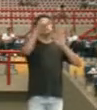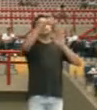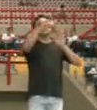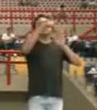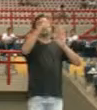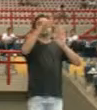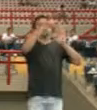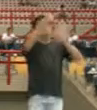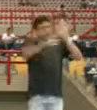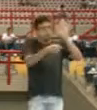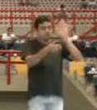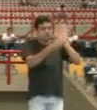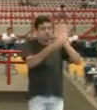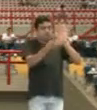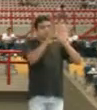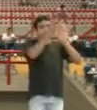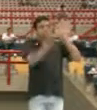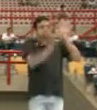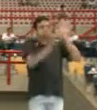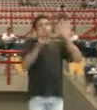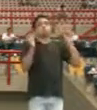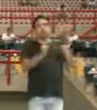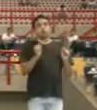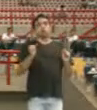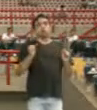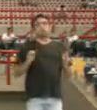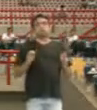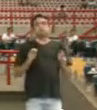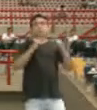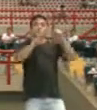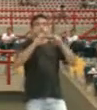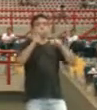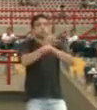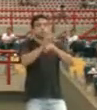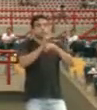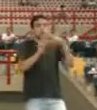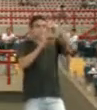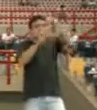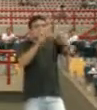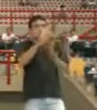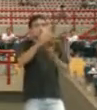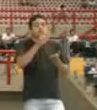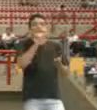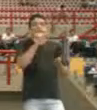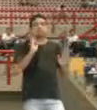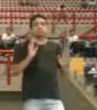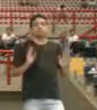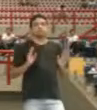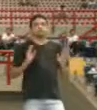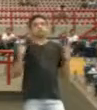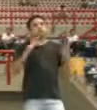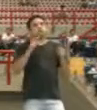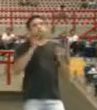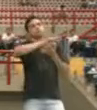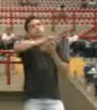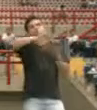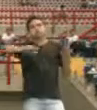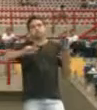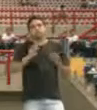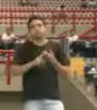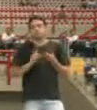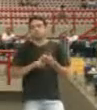saída do texto, eu serei apenas não. É a única forma de introduzir? Não. Existem outras maneiras